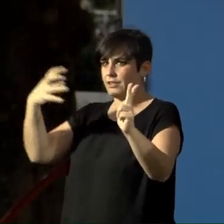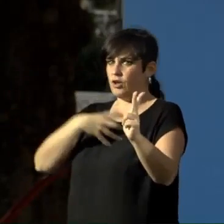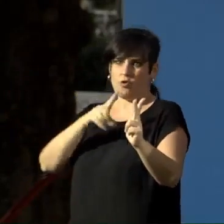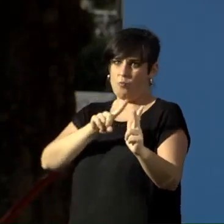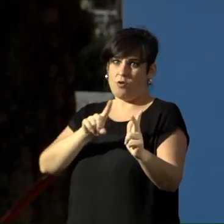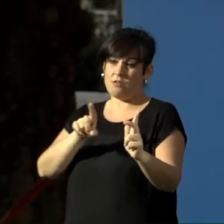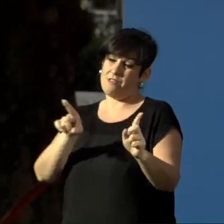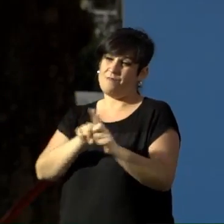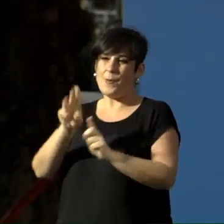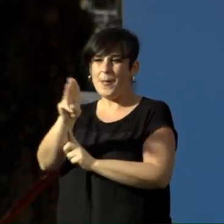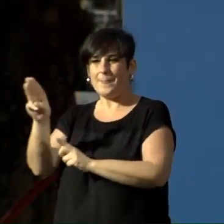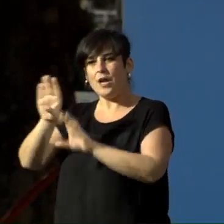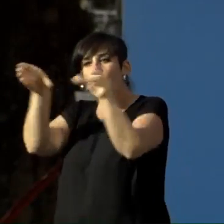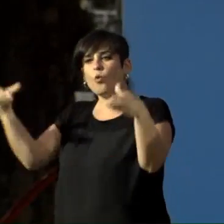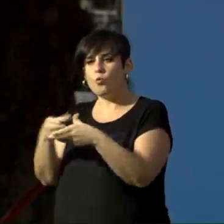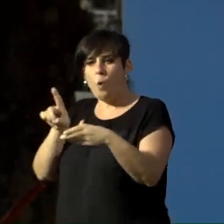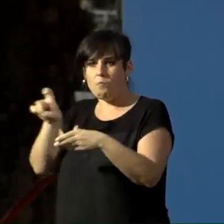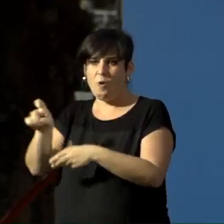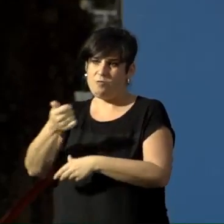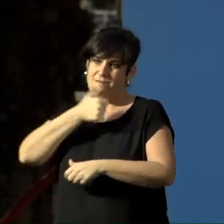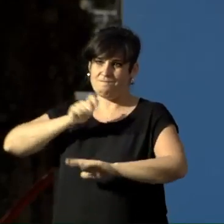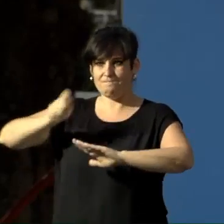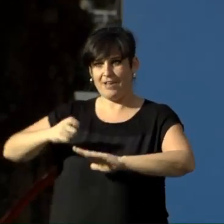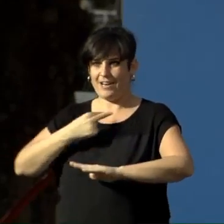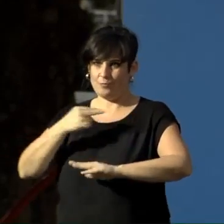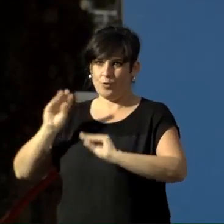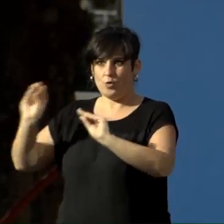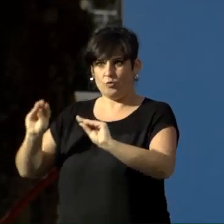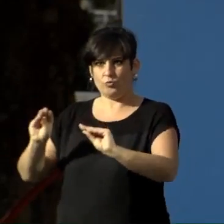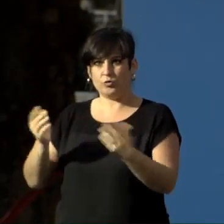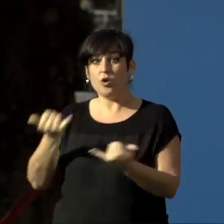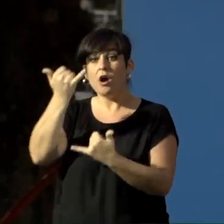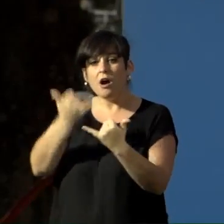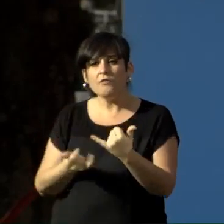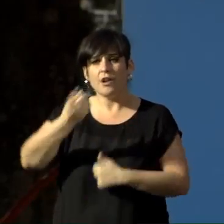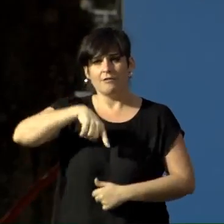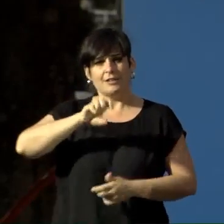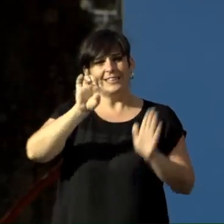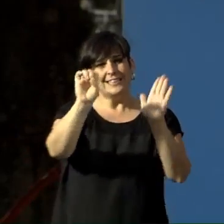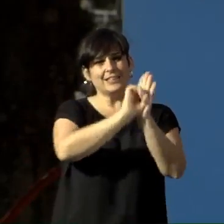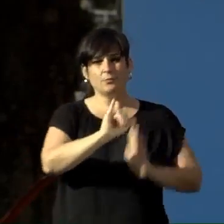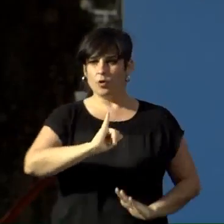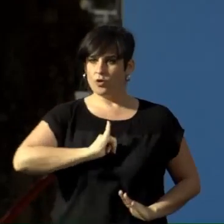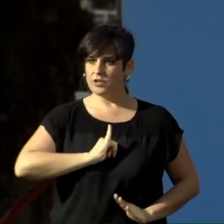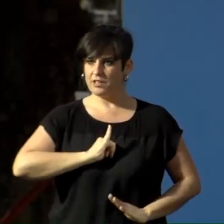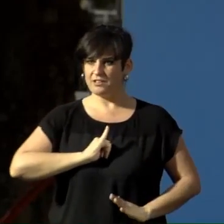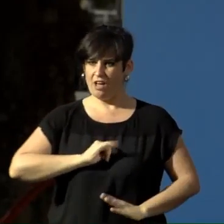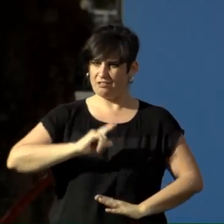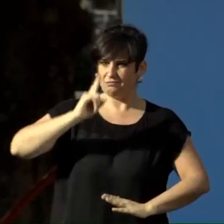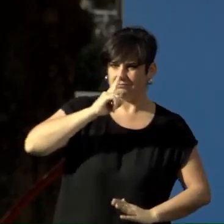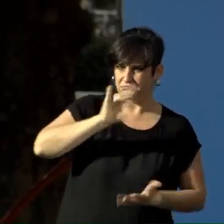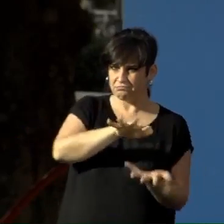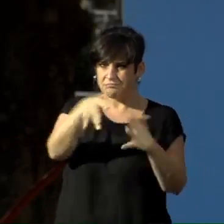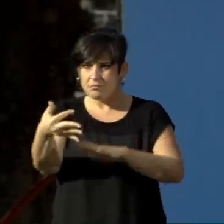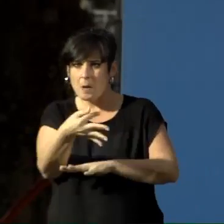Beiras, a nosa cultura e a nosa lingua, a prostitución do noso símbolo de identidade e a merma da nosa autoestima